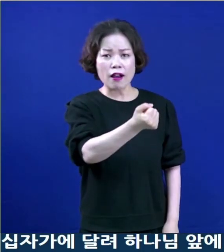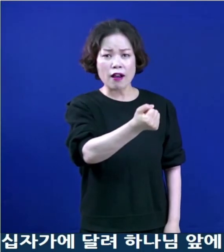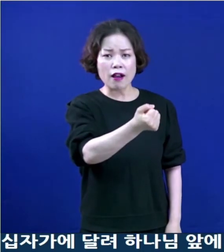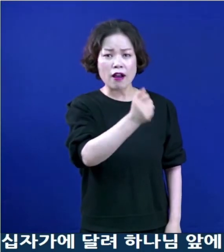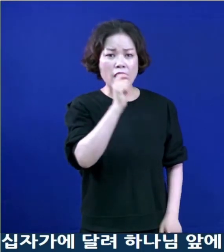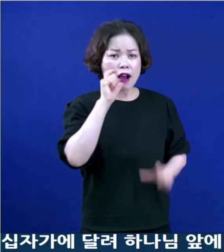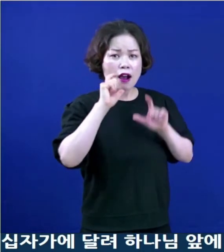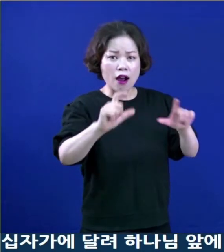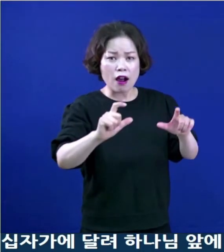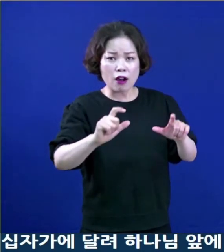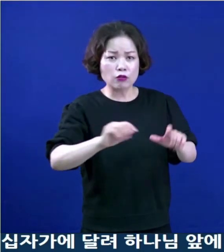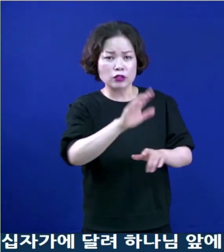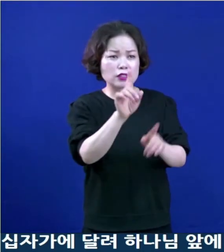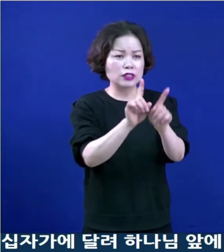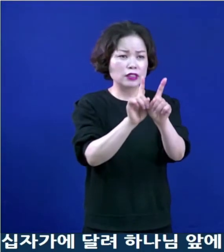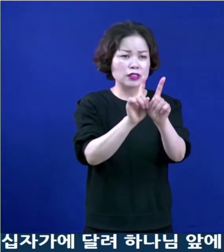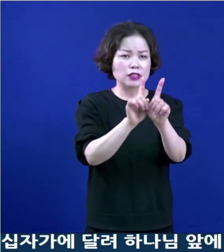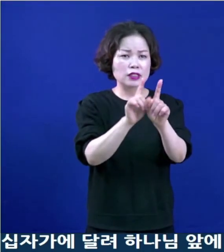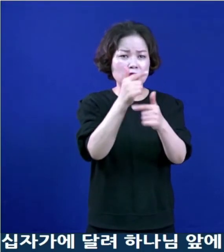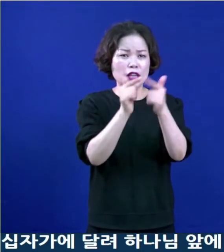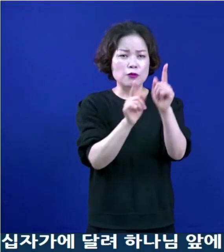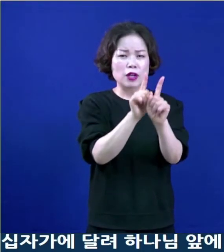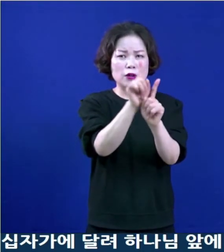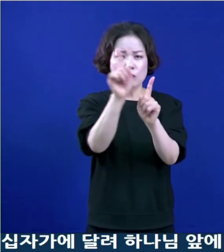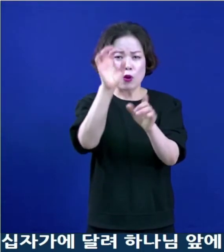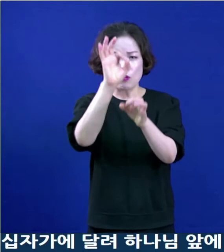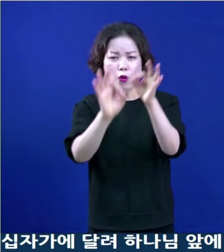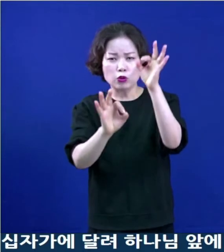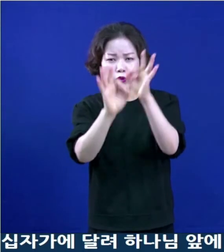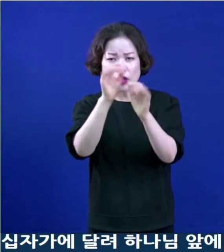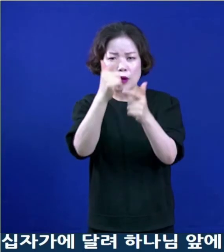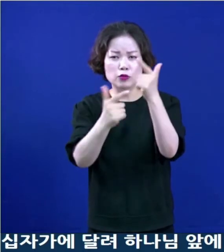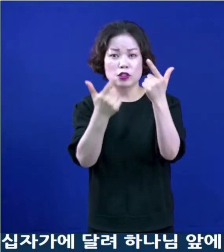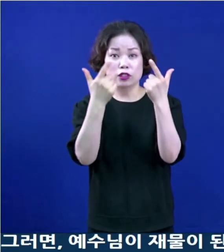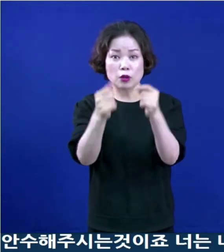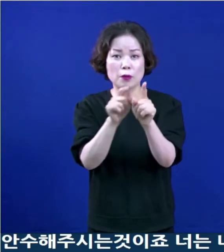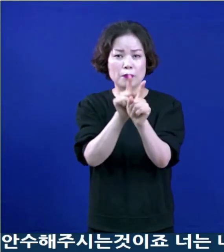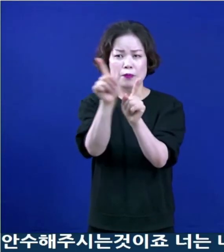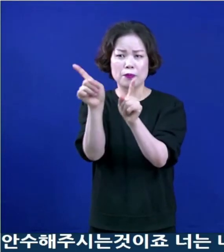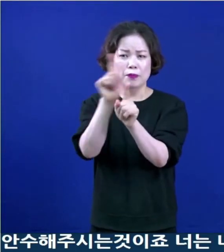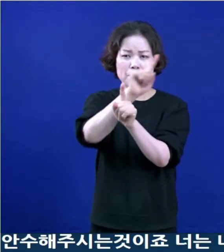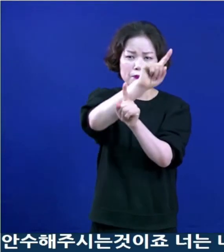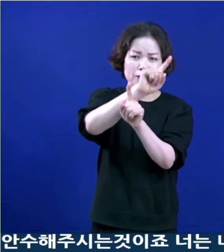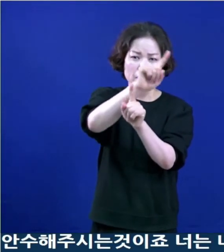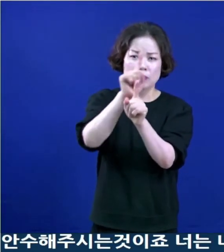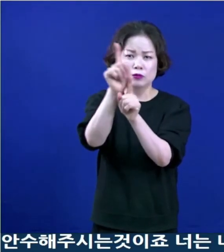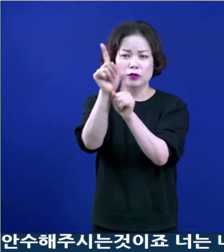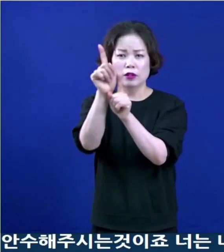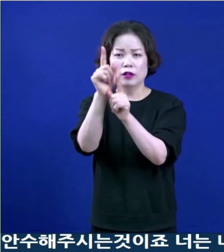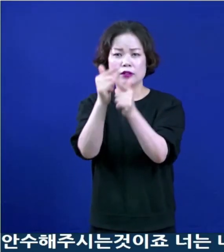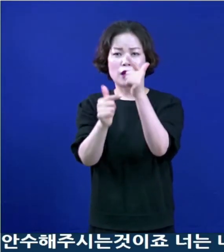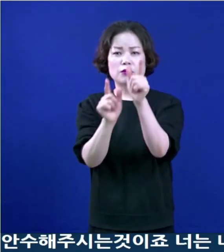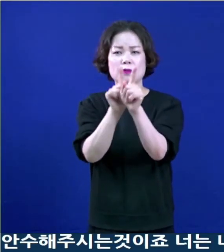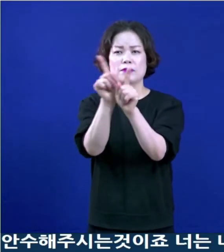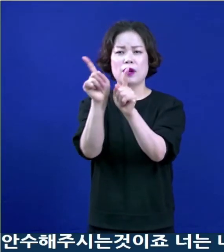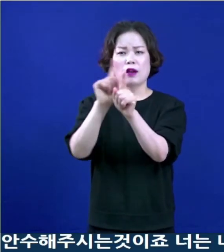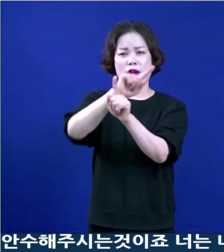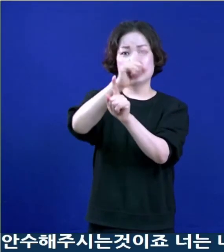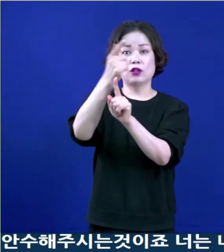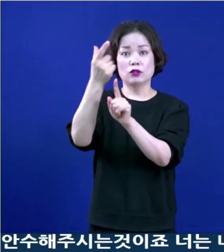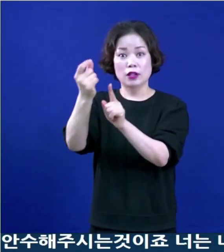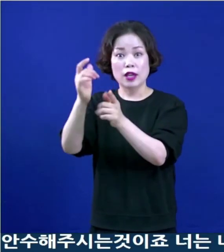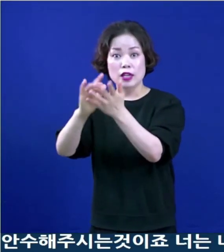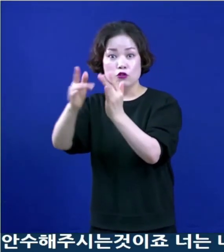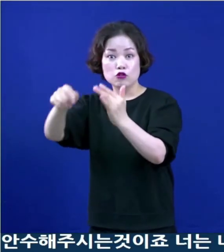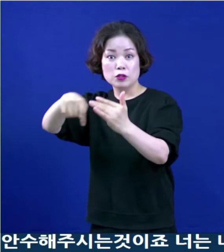우리는 가지처럼 포도나무 앞에 예수님을 붙들므로 가지가 나무에 붙어 있는 것처럼 예수님